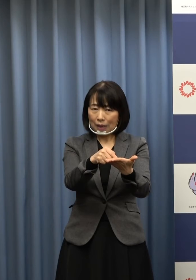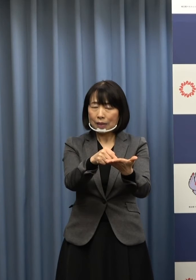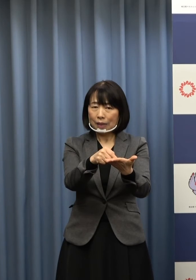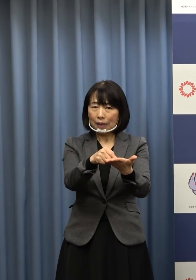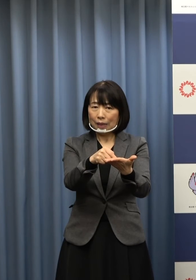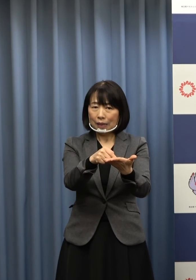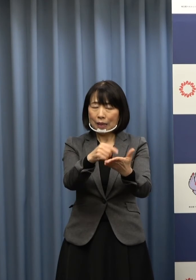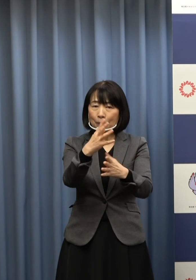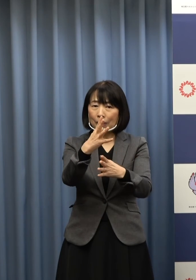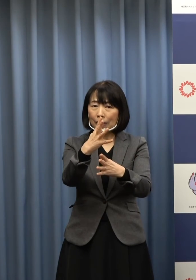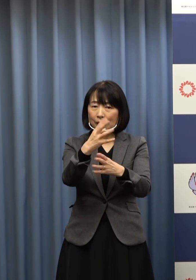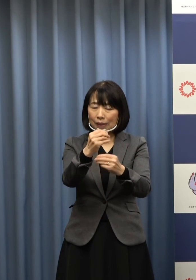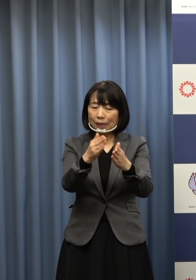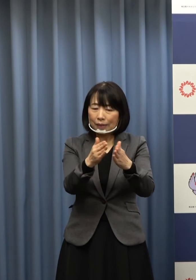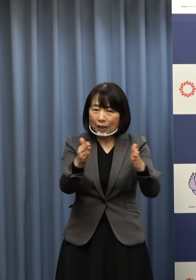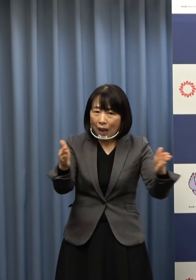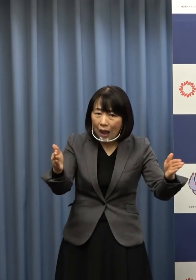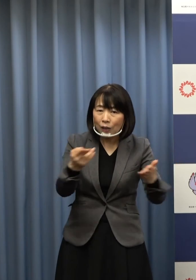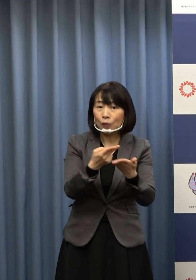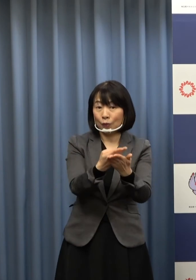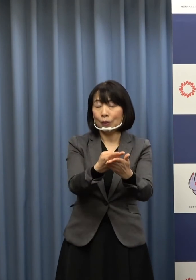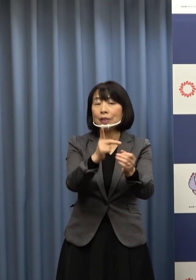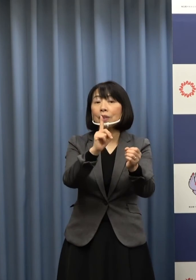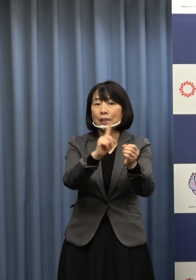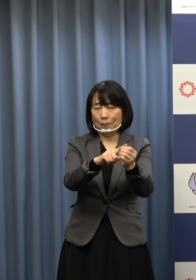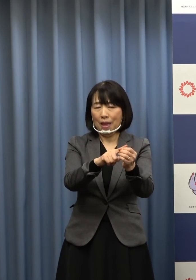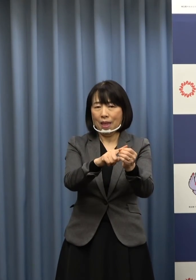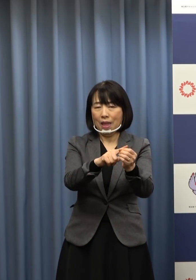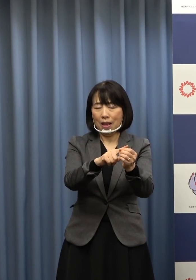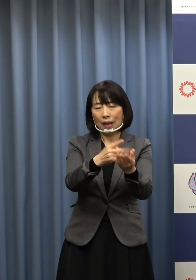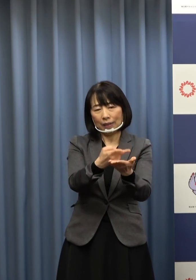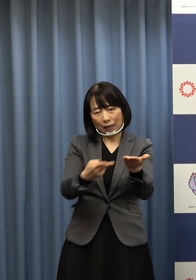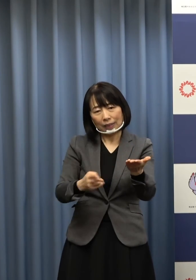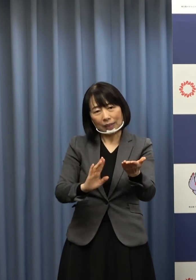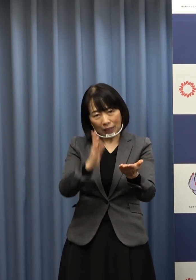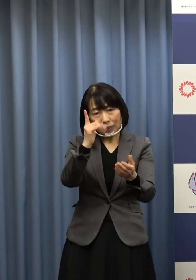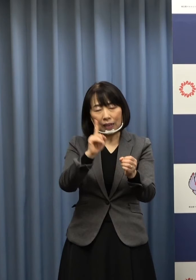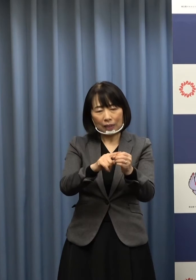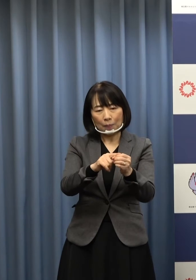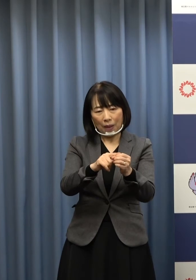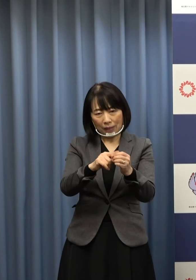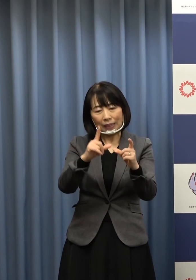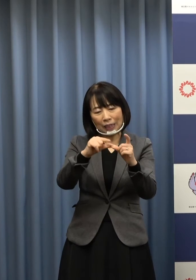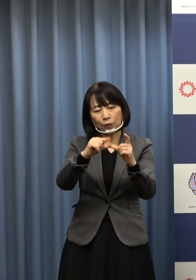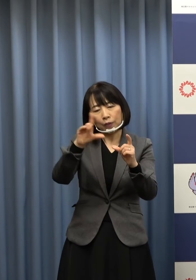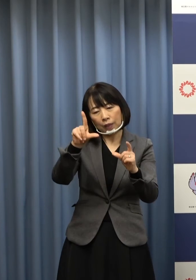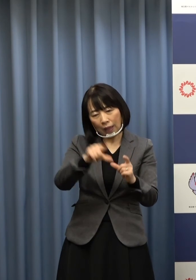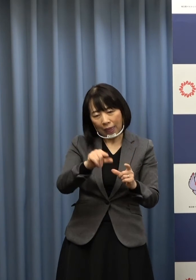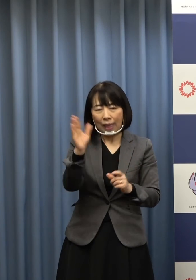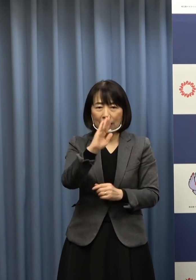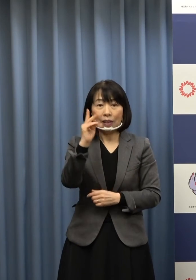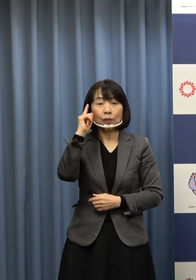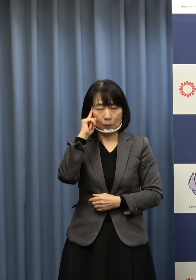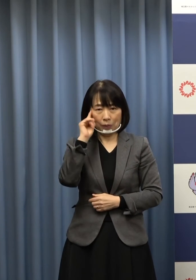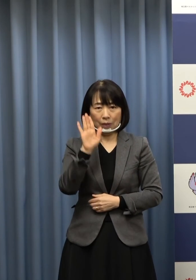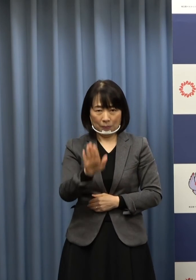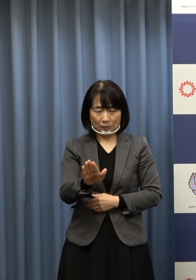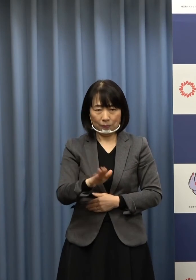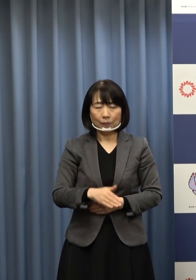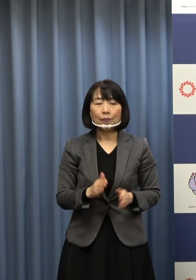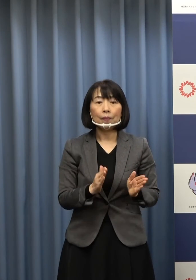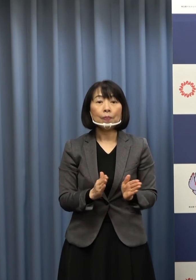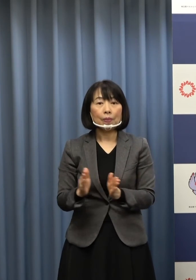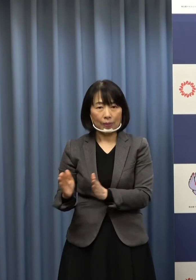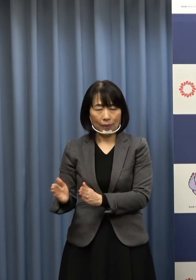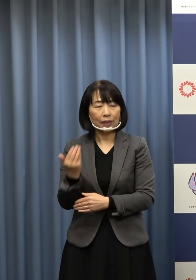ですね、しばらく退院できない、これが一番大きな状況だろうと思います。 あの次に今の現状の認識の